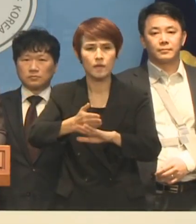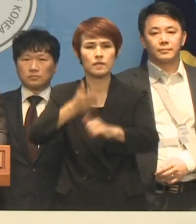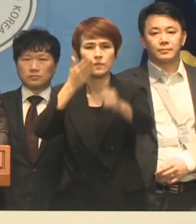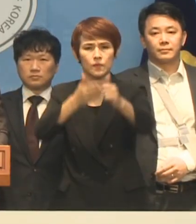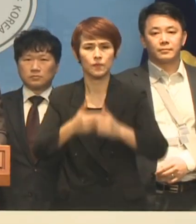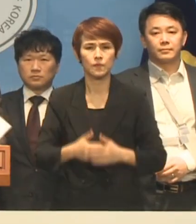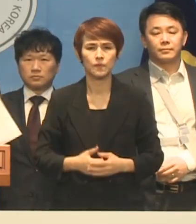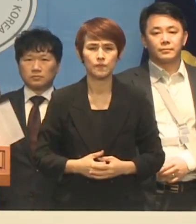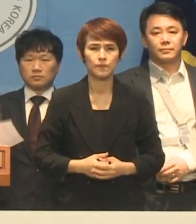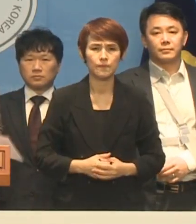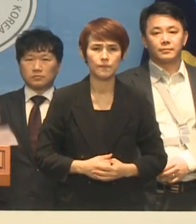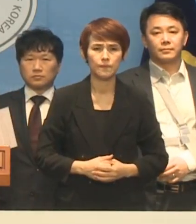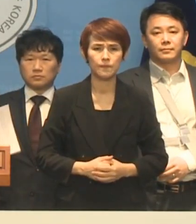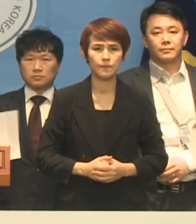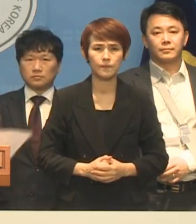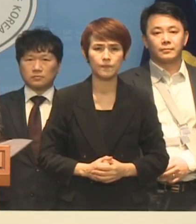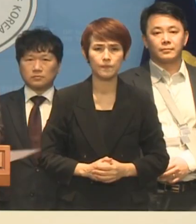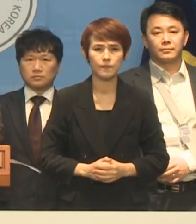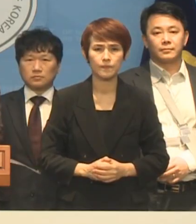합니다.